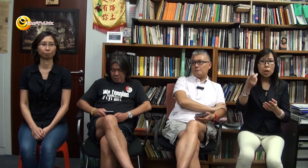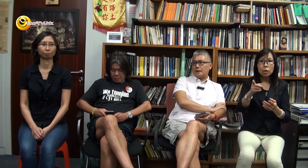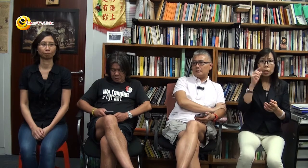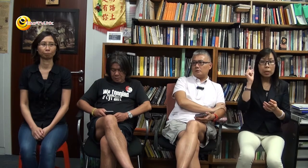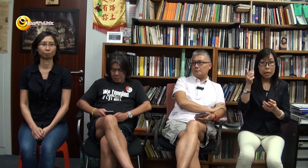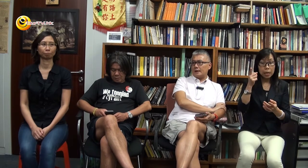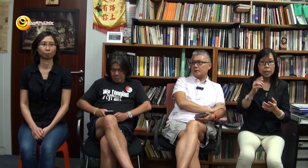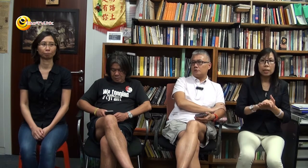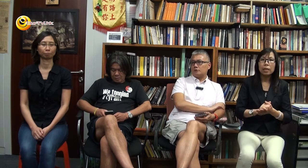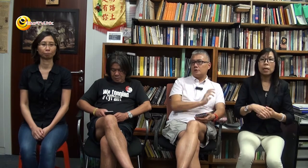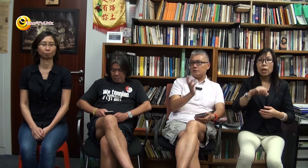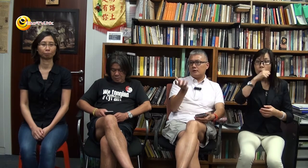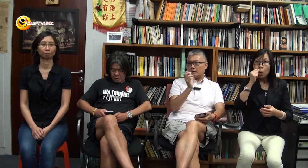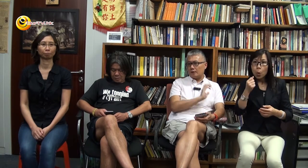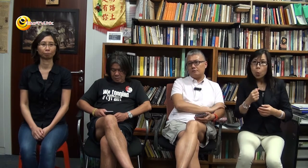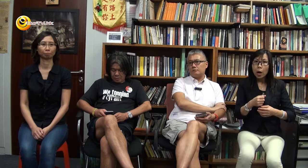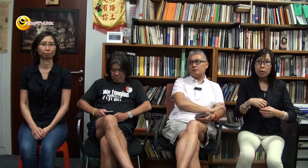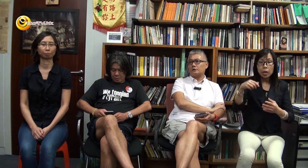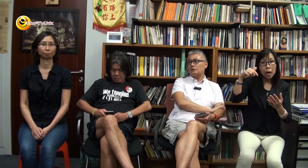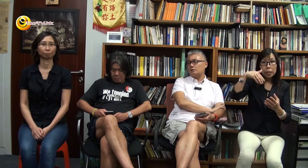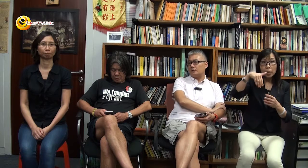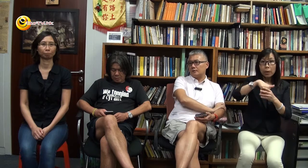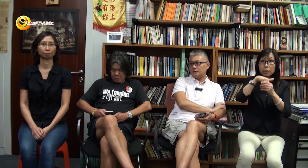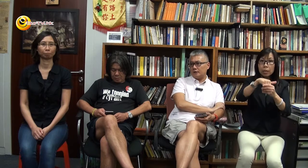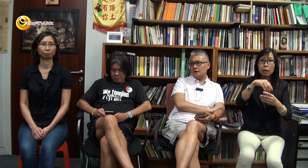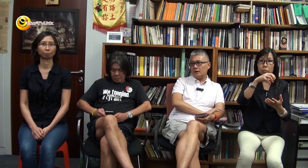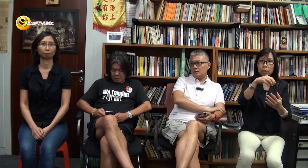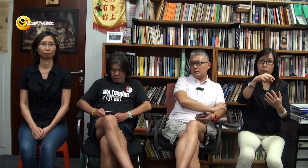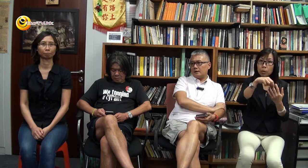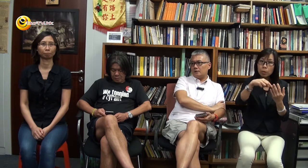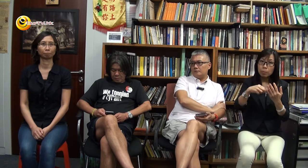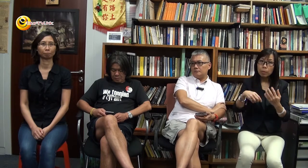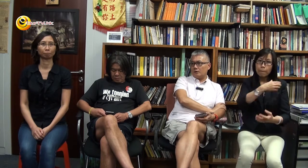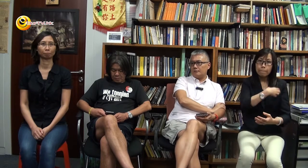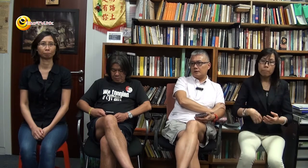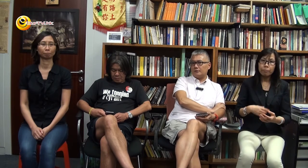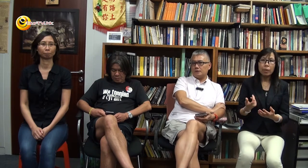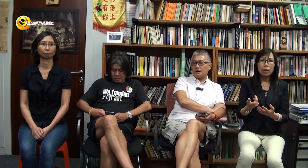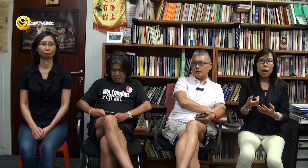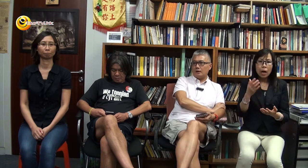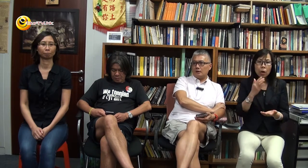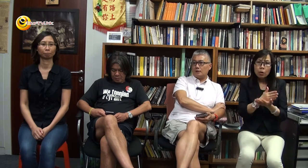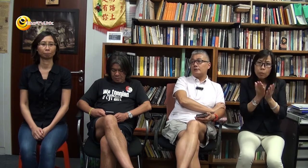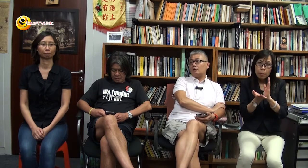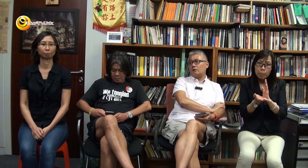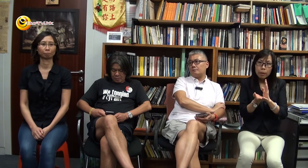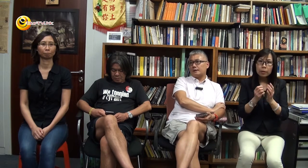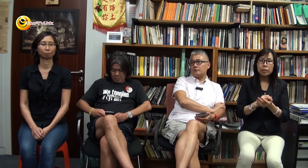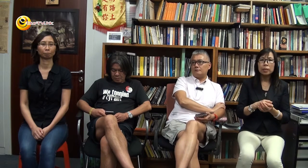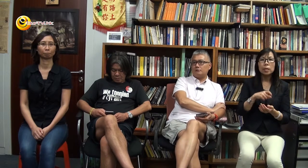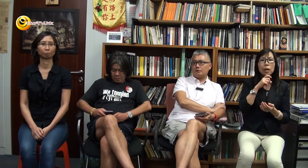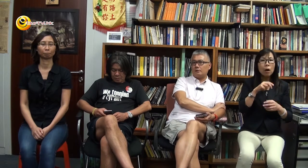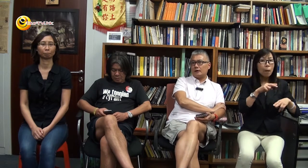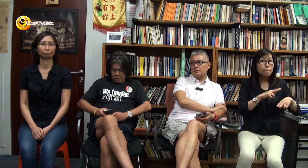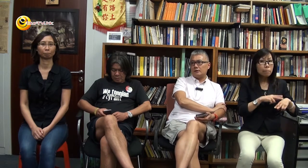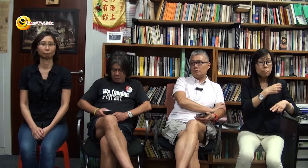之前嗰八年同馬英九做咗啲統戰，又可能付之一炬喎。咁所以即係我諗喺咁嘅情況之下，亦都有可能北